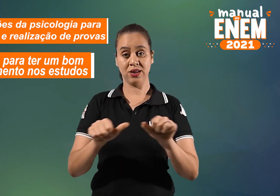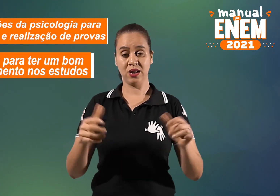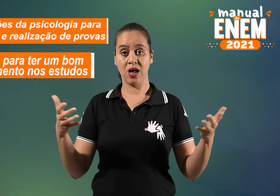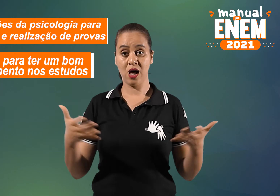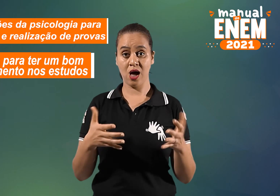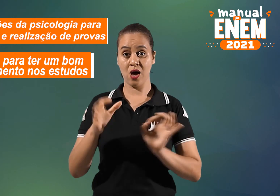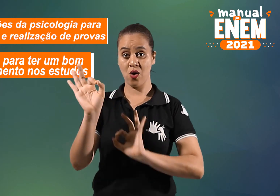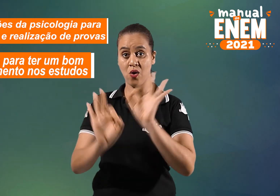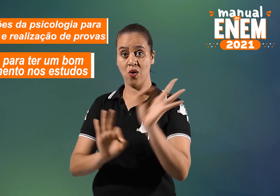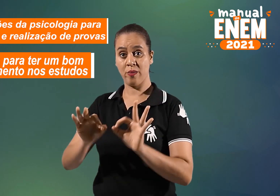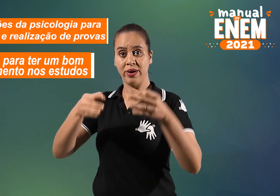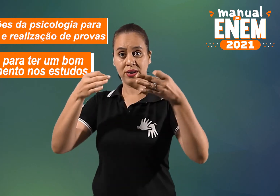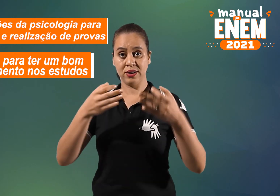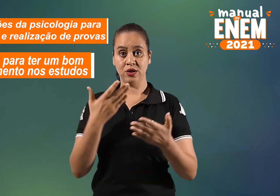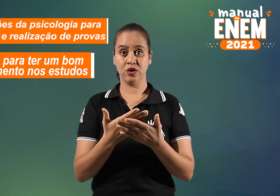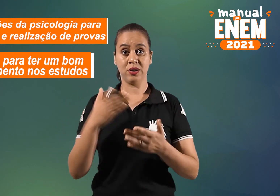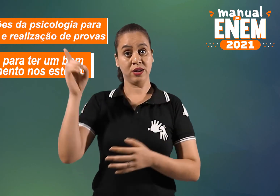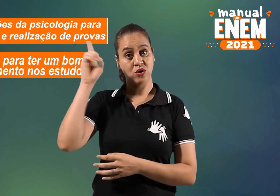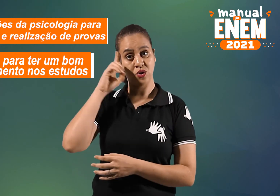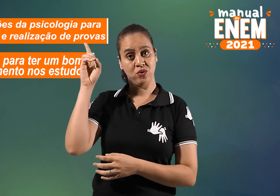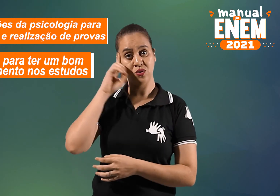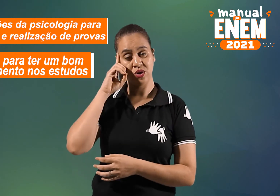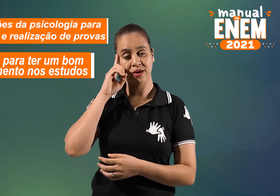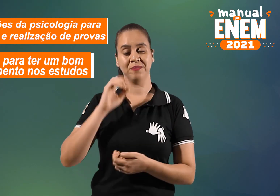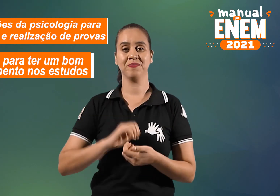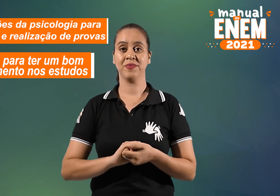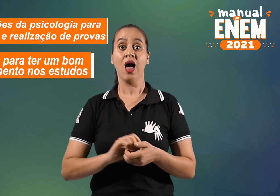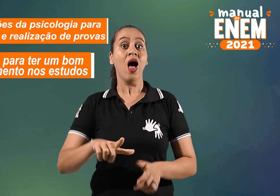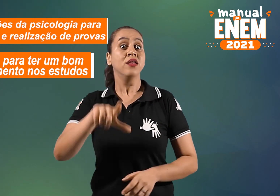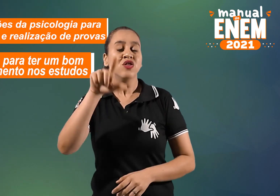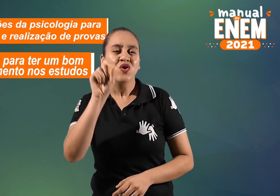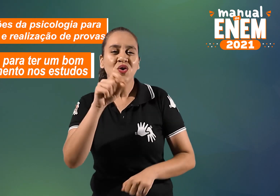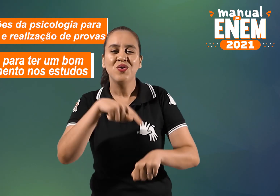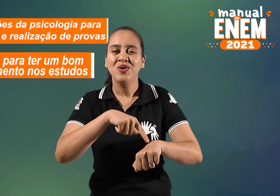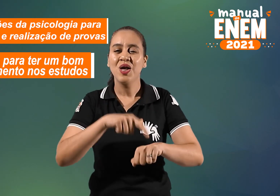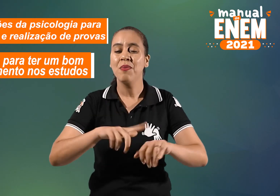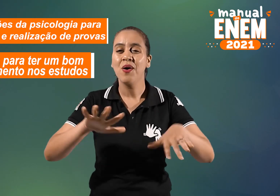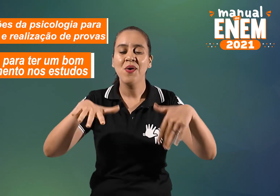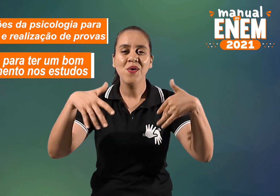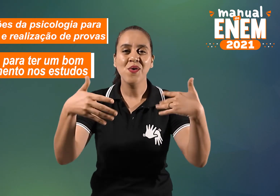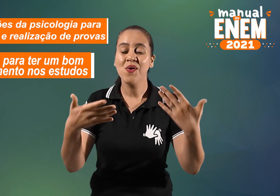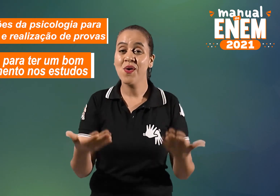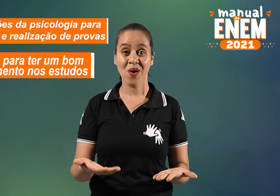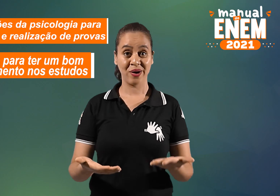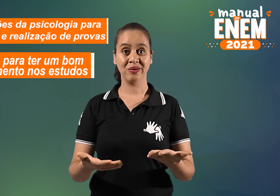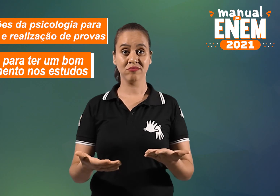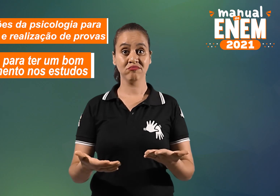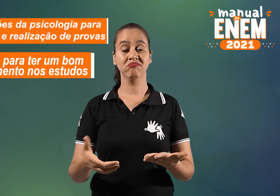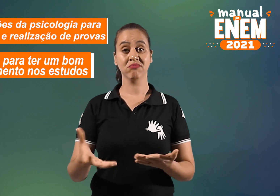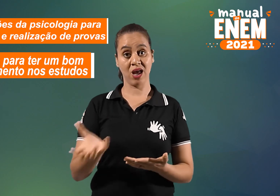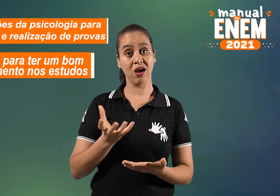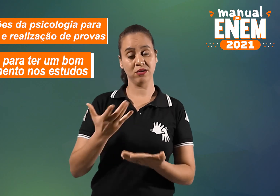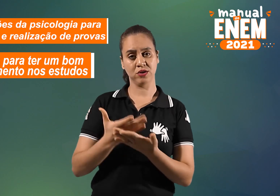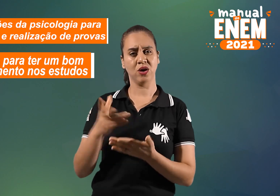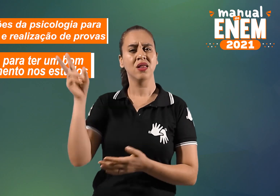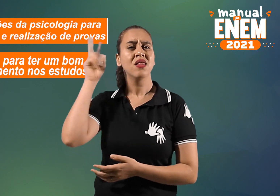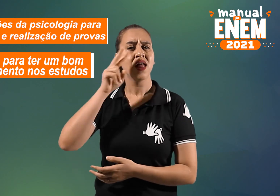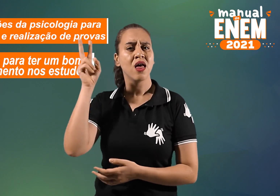estudos. Por isso, programe-se para estudar todos os dias. Defina quanto tempo você vai dedicar para estudar.